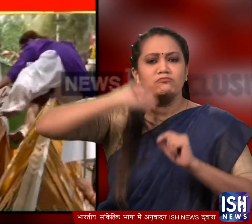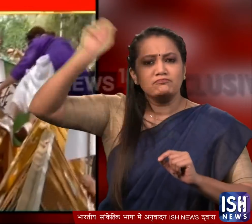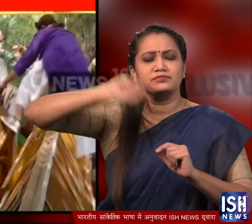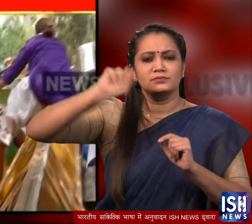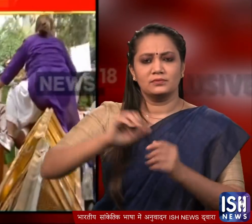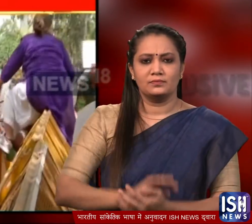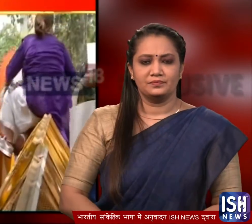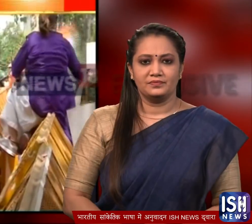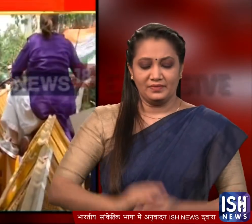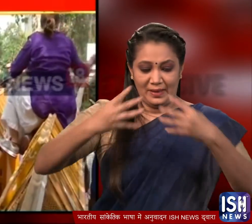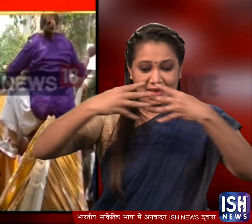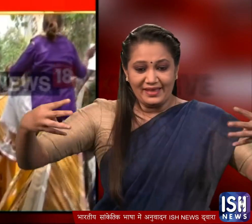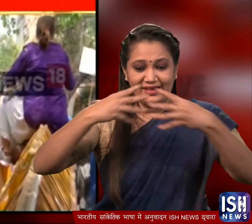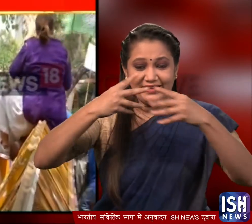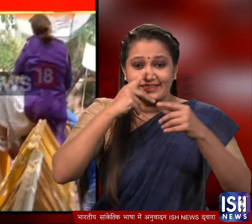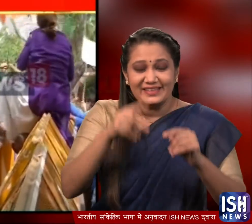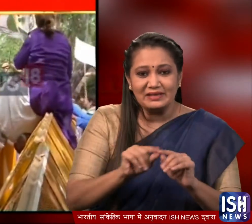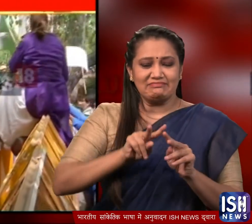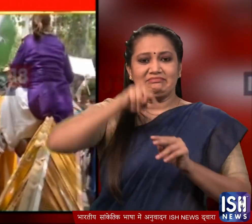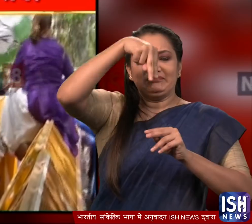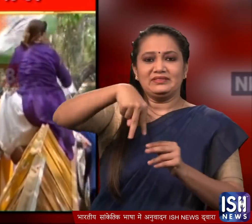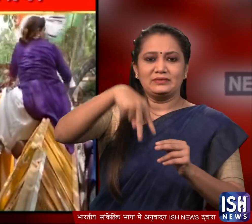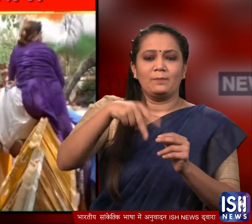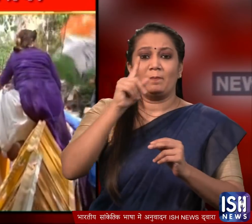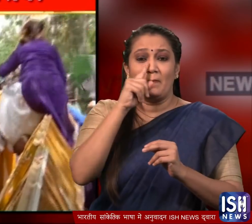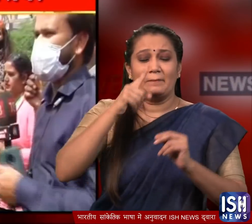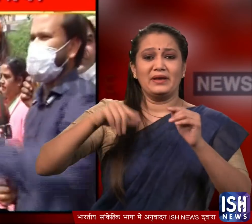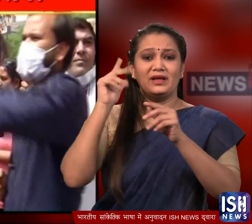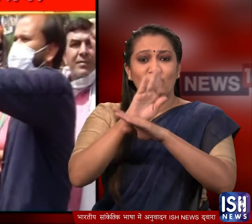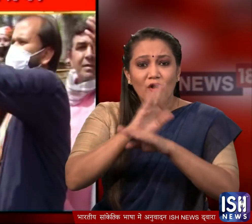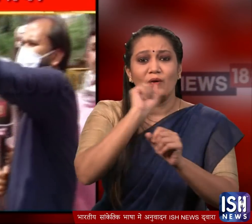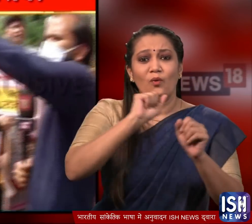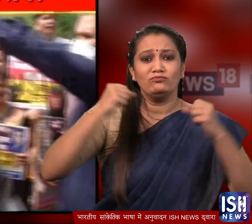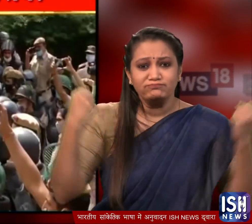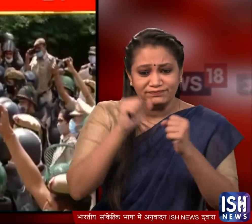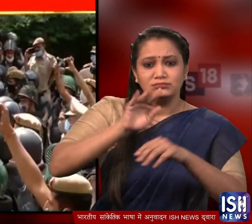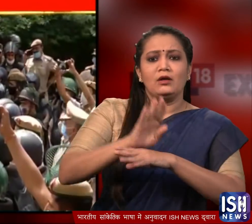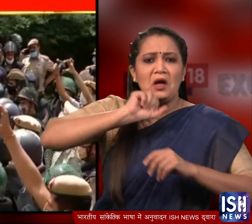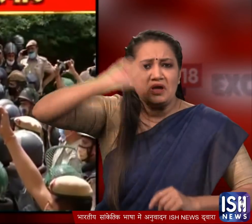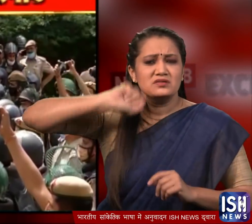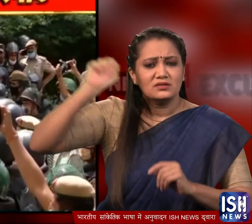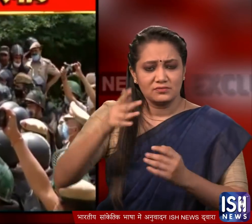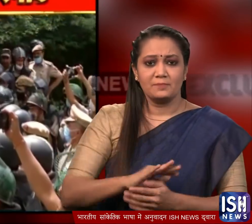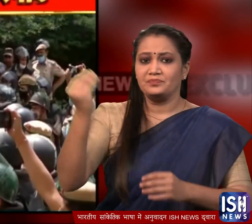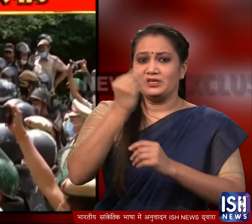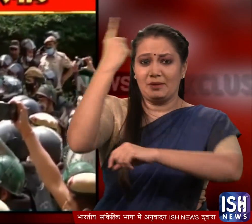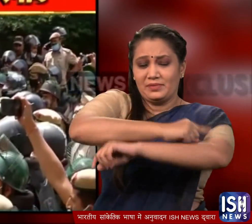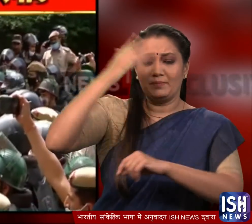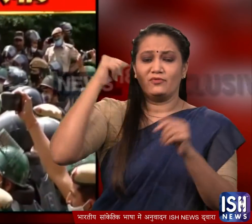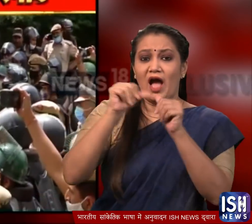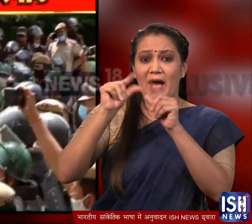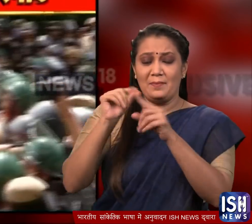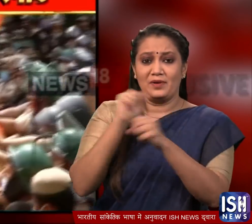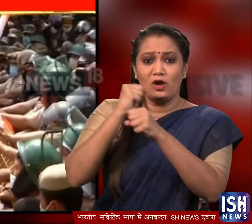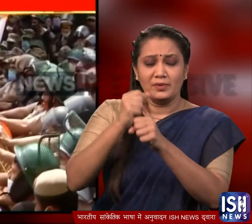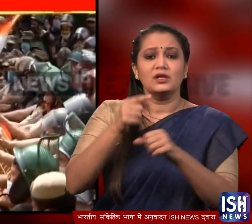चढ़कर हंगामा शुरू कर दिया। बैरिकेड्स पर चढ़कर लगातार प्रोटेस्ट कर रही है महिला कांग्रेस की कार्यकर्ता। कुछ दिन पहले केजरीवाल सरकार ने